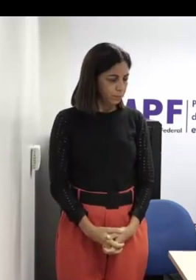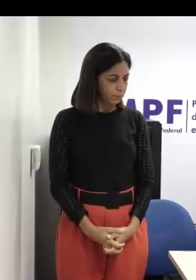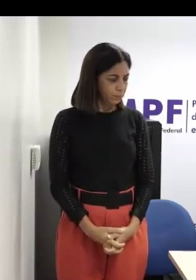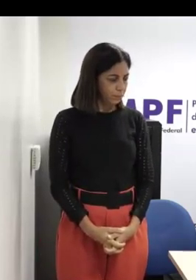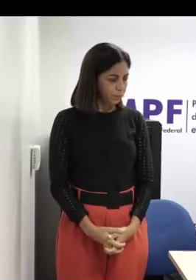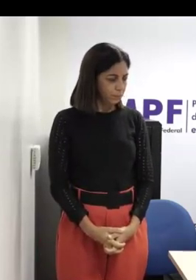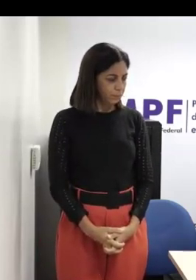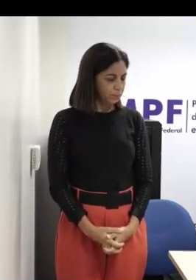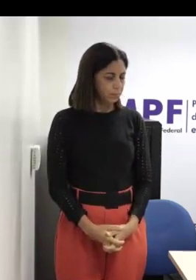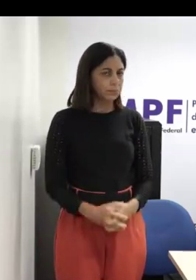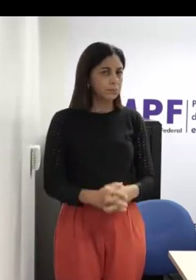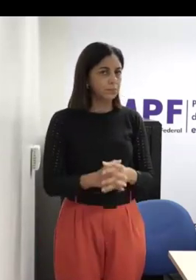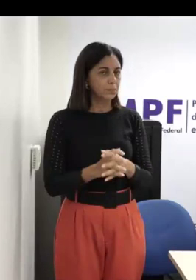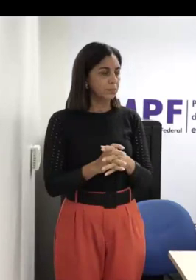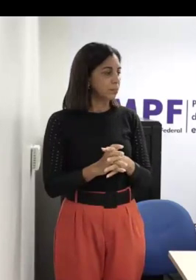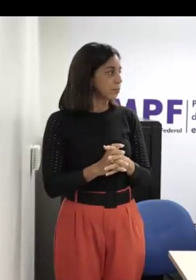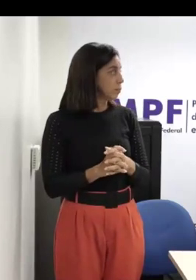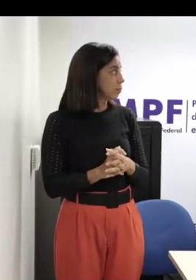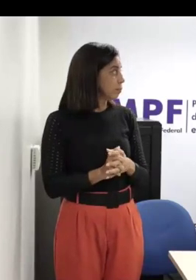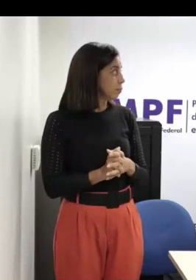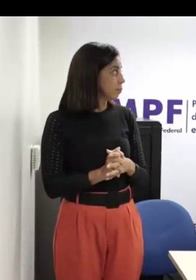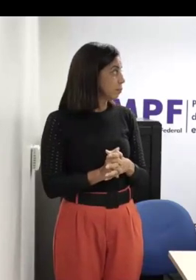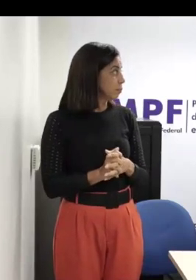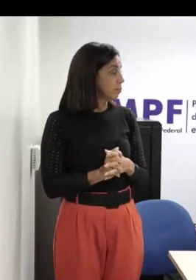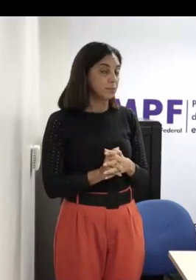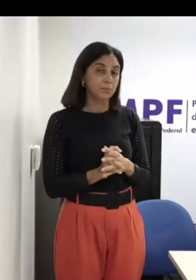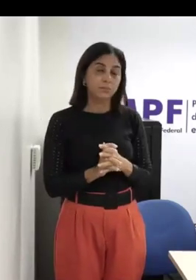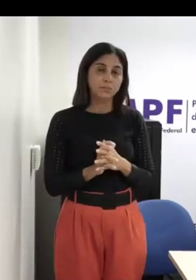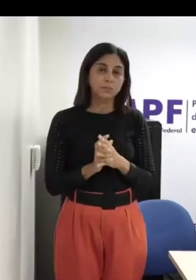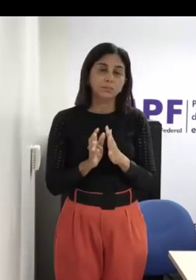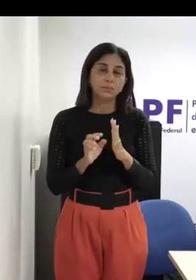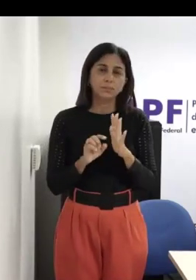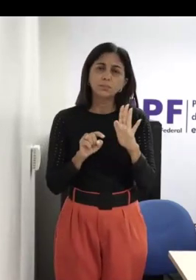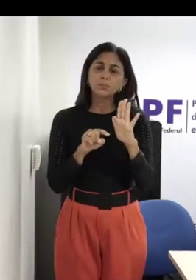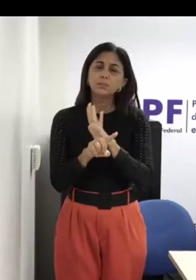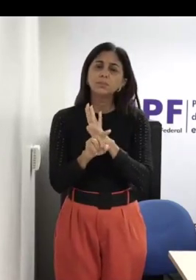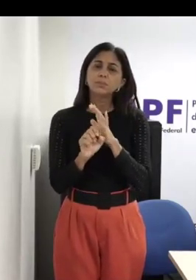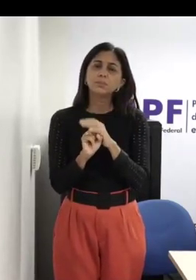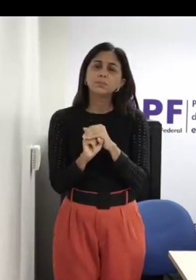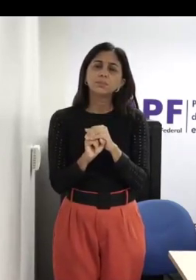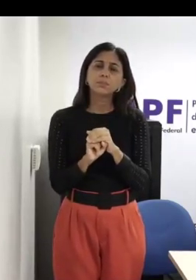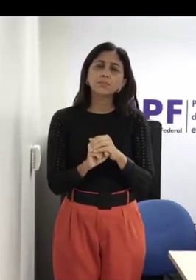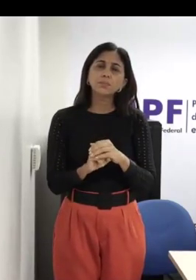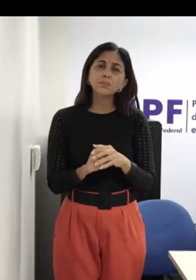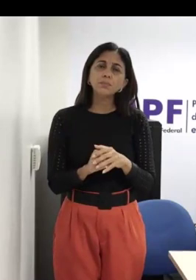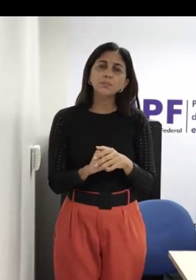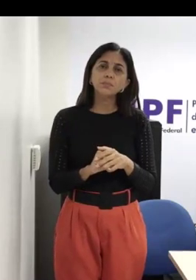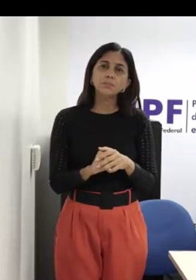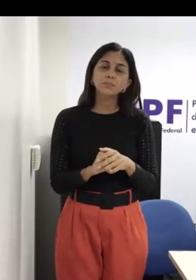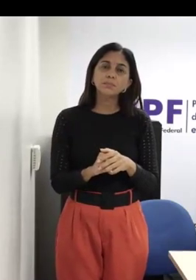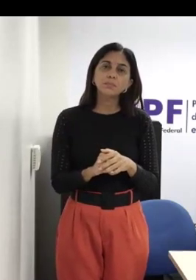notarial essa é do chat né sim sim eh porque ele faz um ele coloca